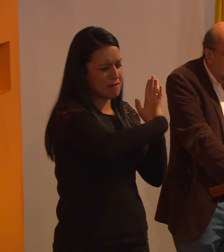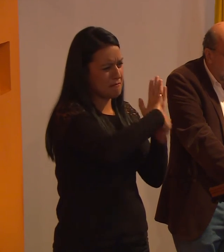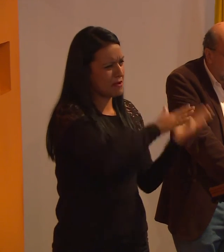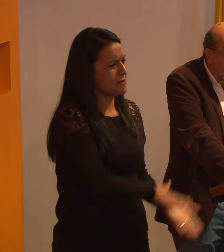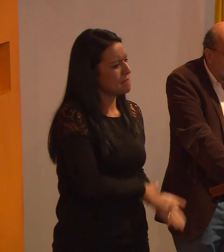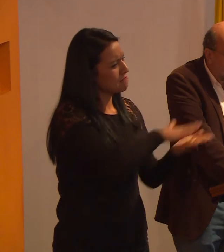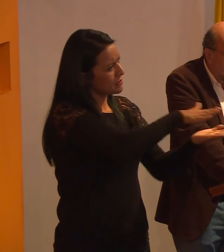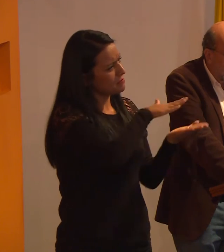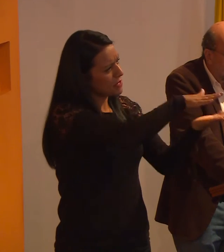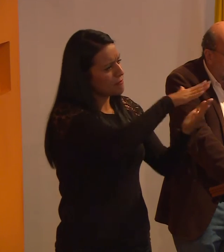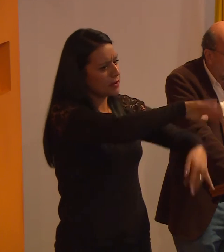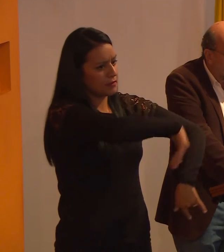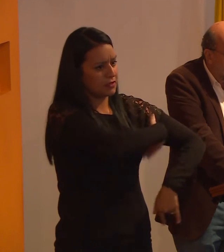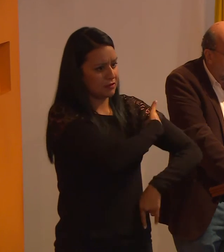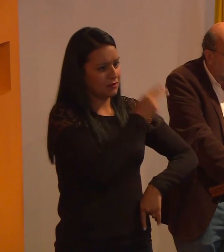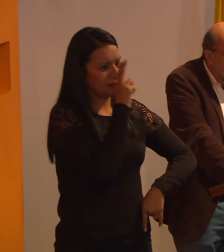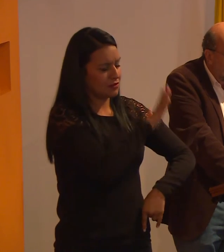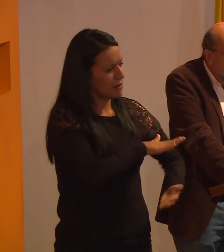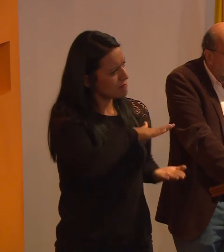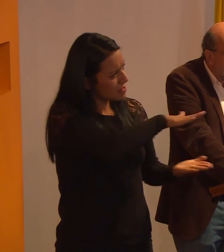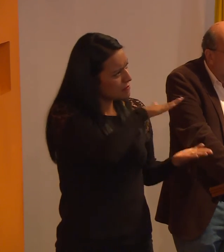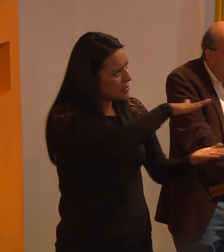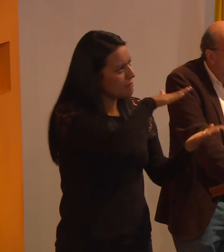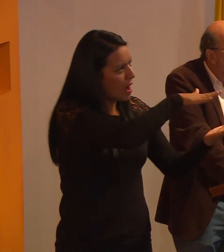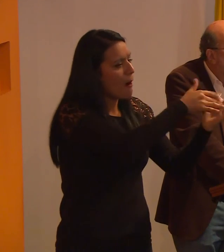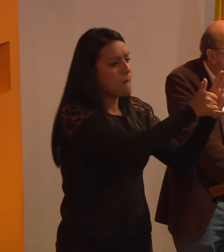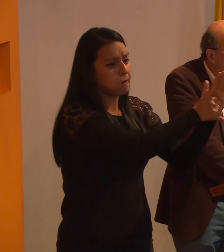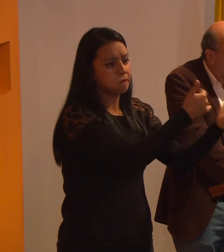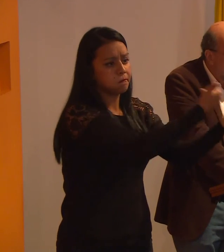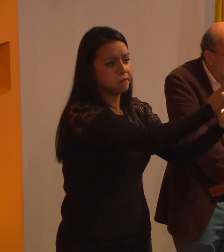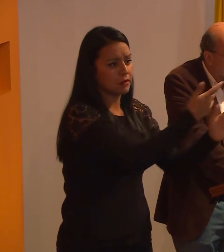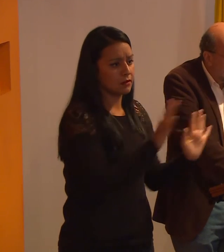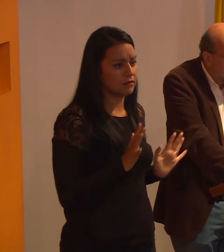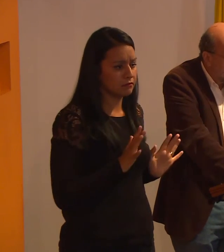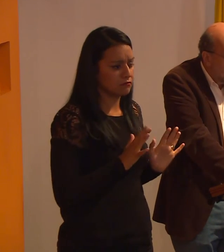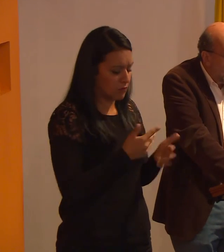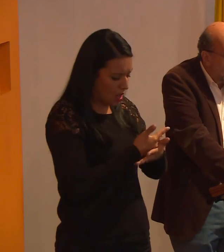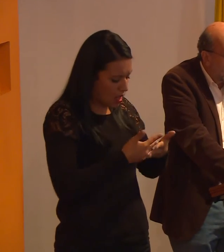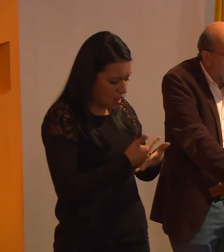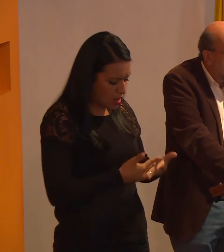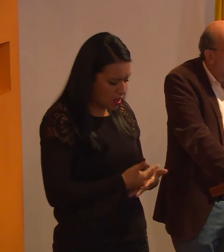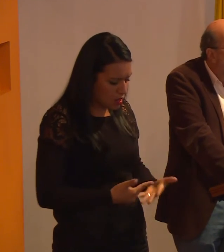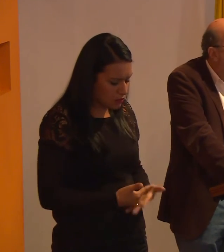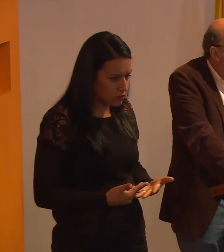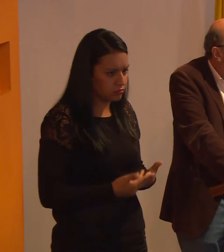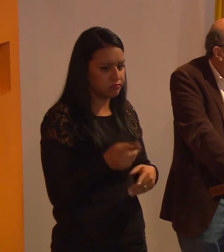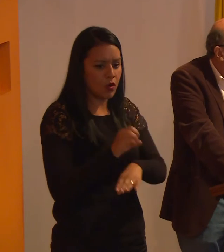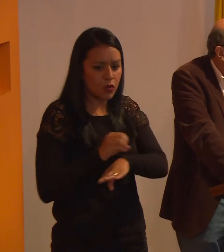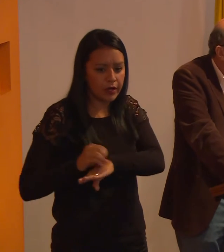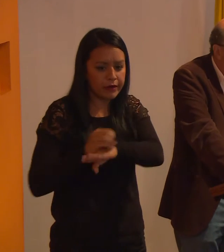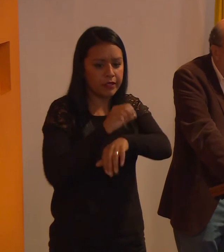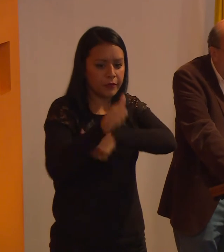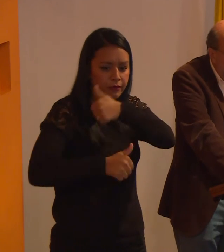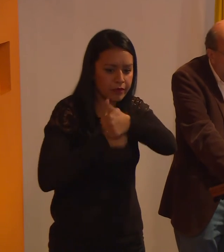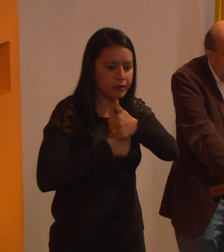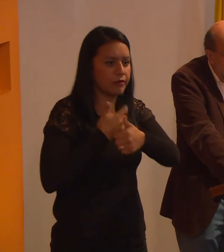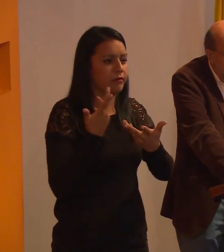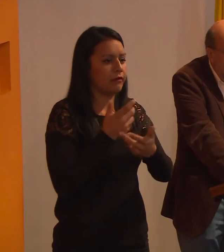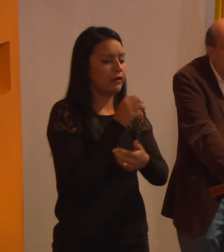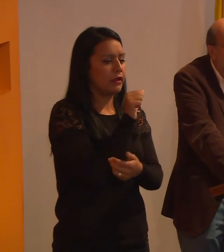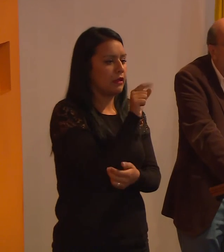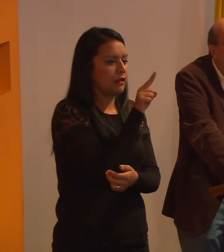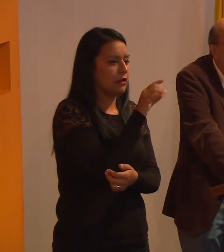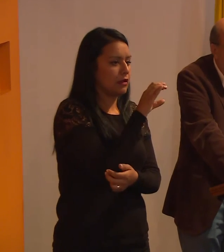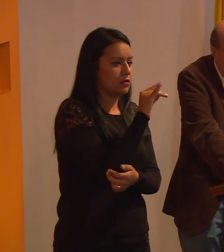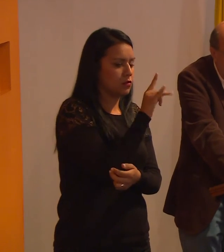entregados al Ministerio de Educación Nacional y lo expresado en diversos organismos rectorales como ASCUM